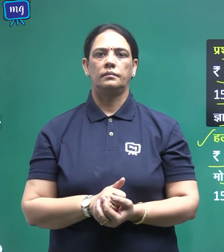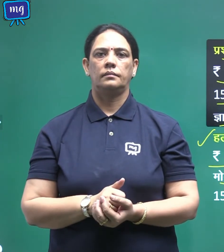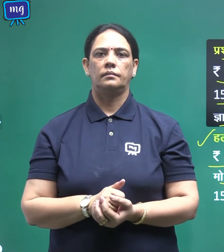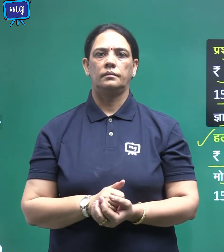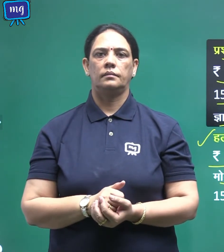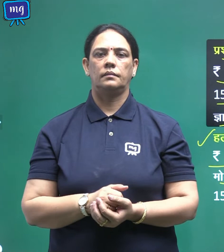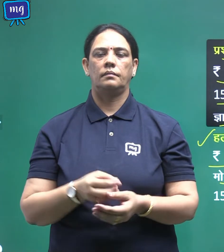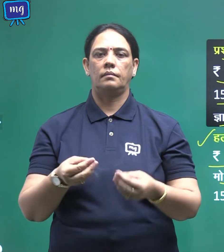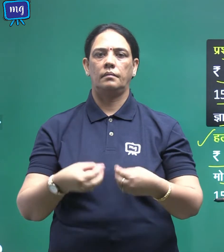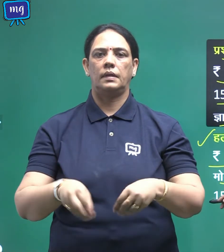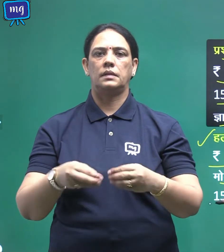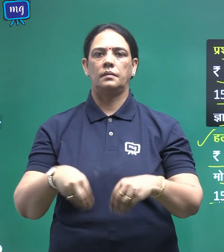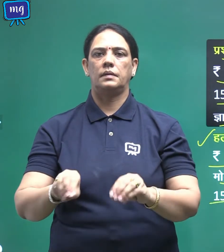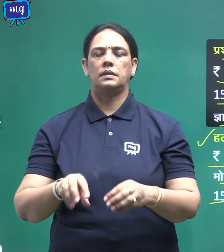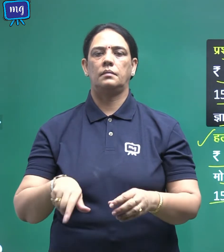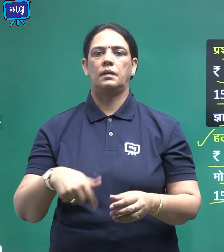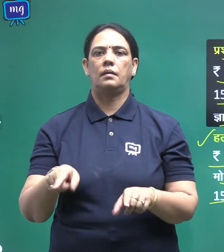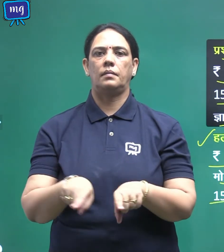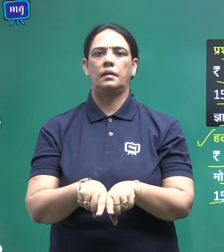विक्रय मूल्य बराबर